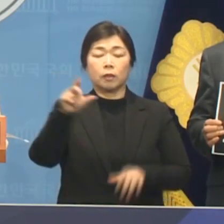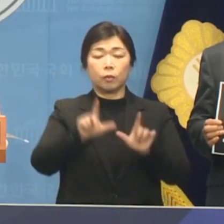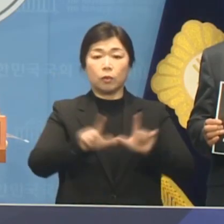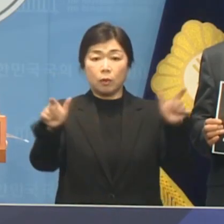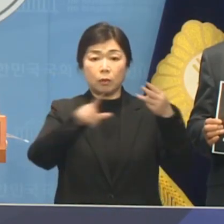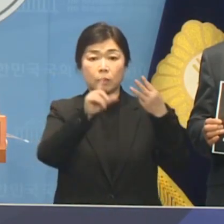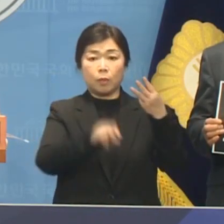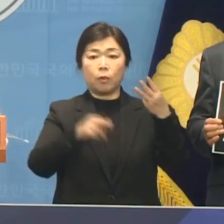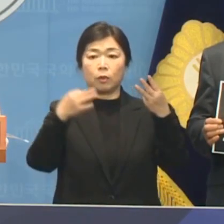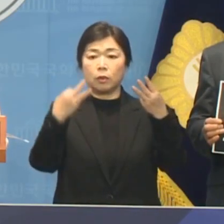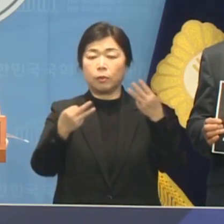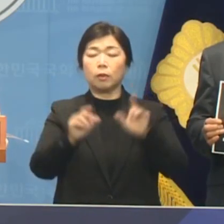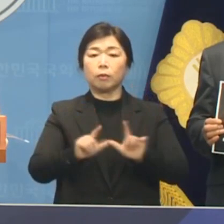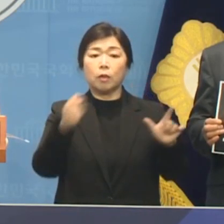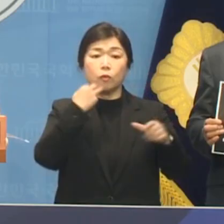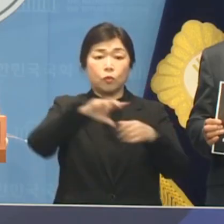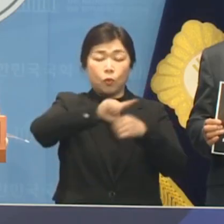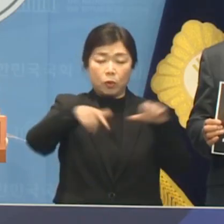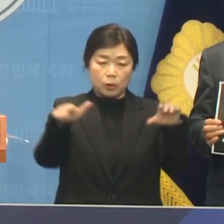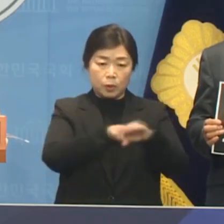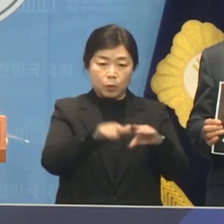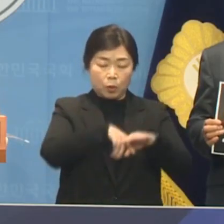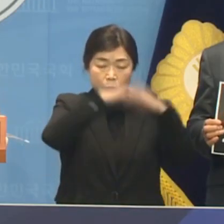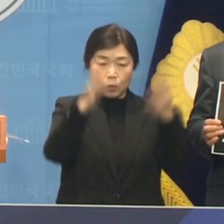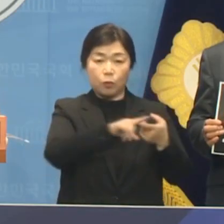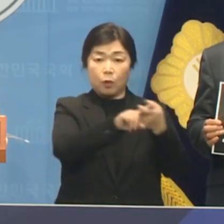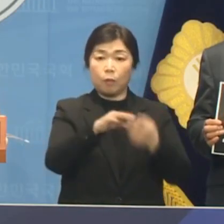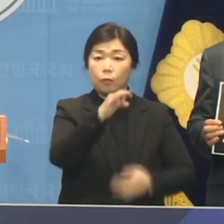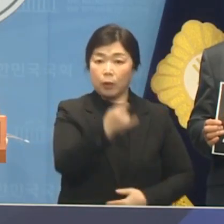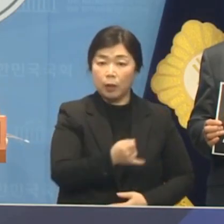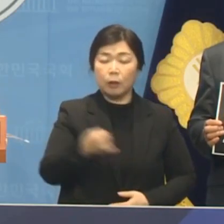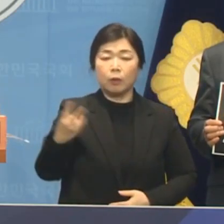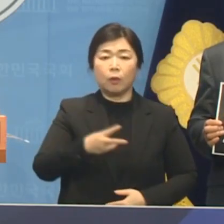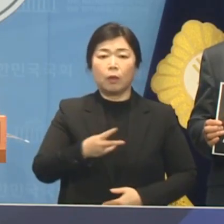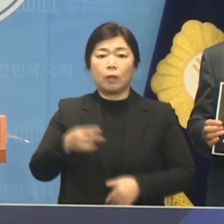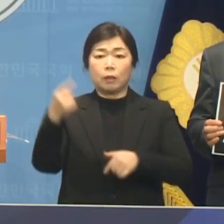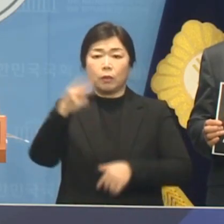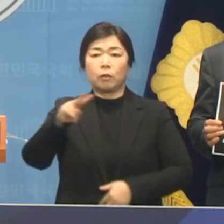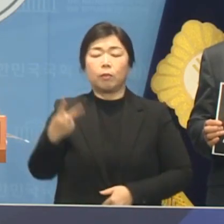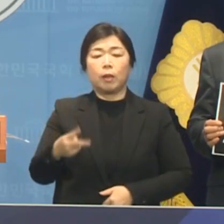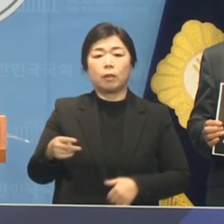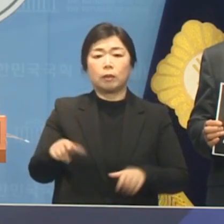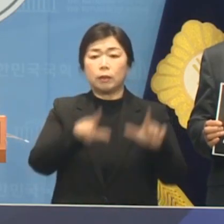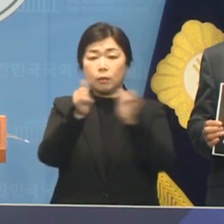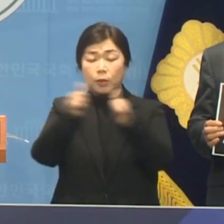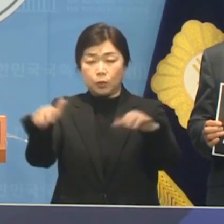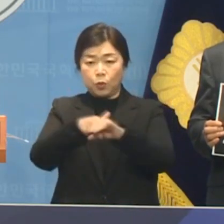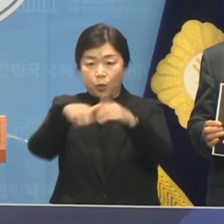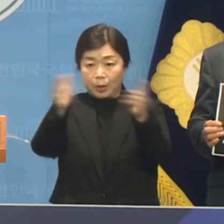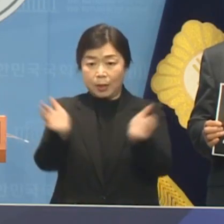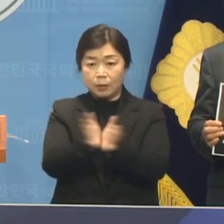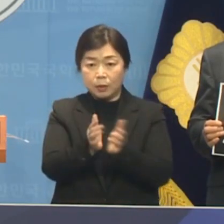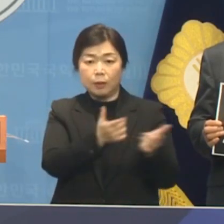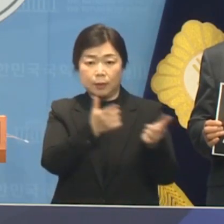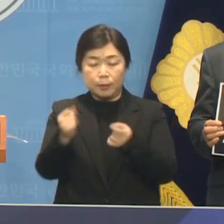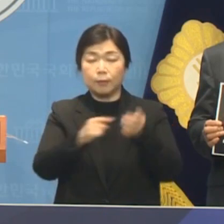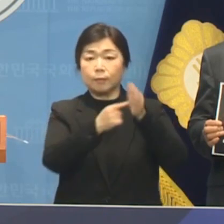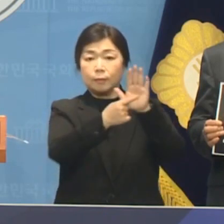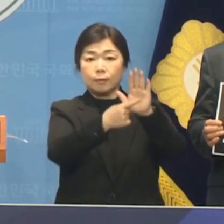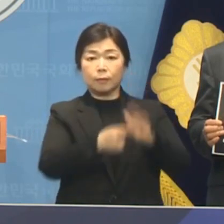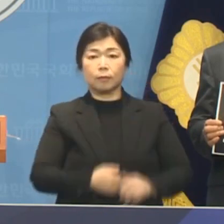2025년 3월 13일 수도권 기독교 총연합회 및 1200개 시민종교단체